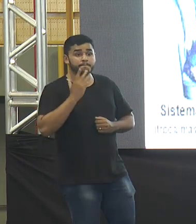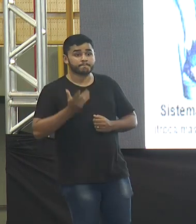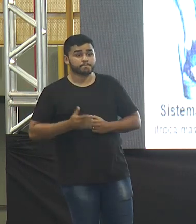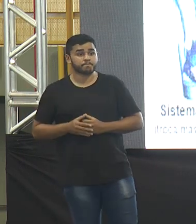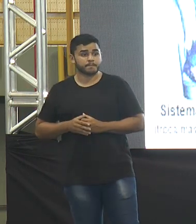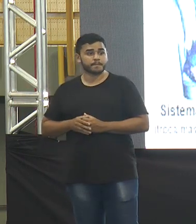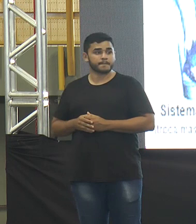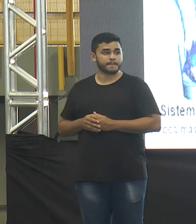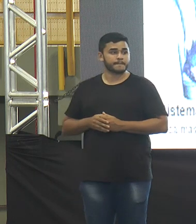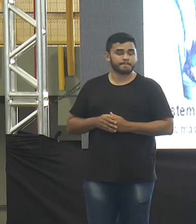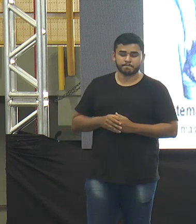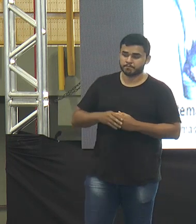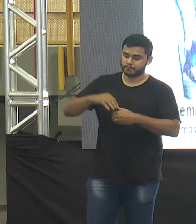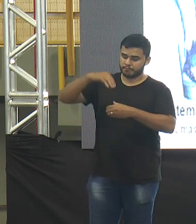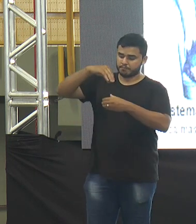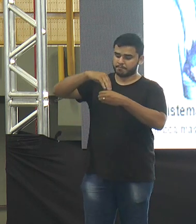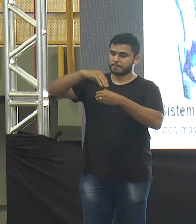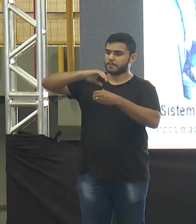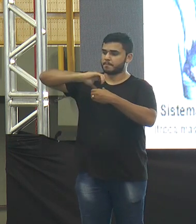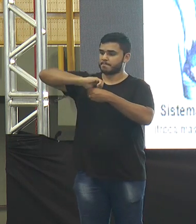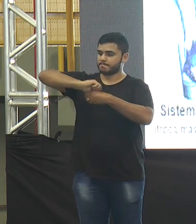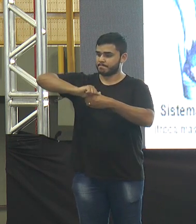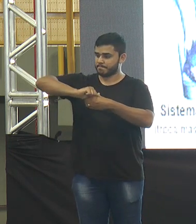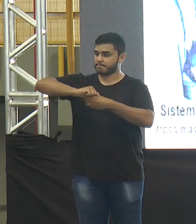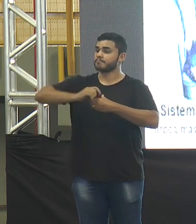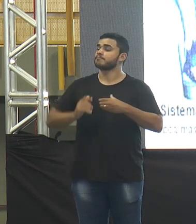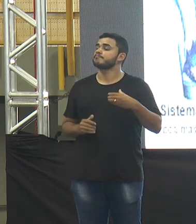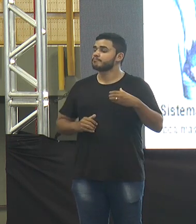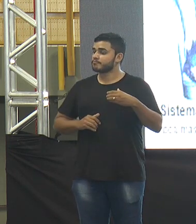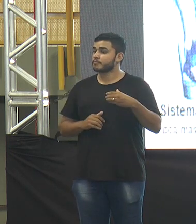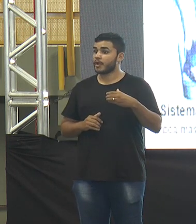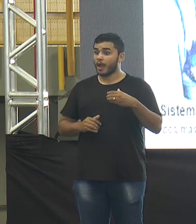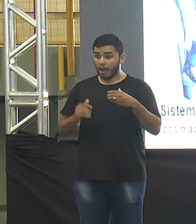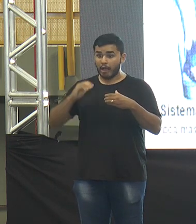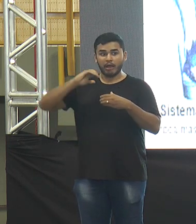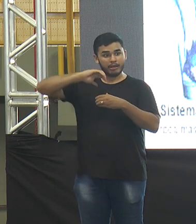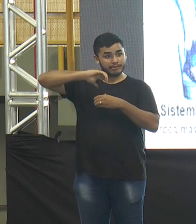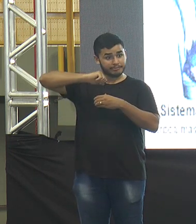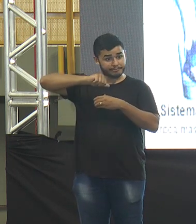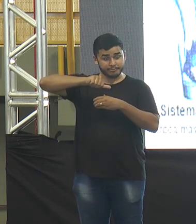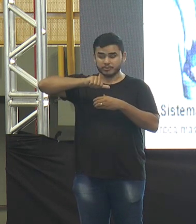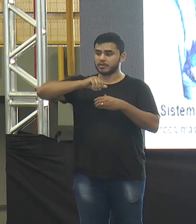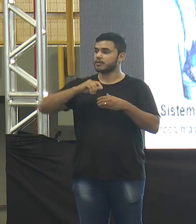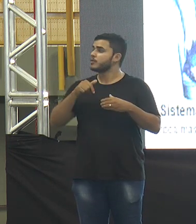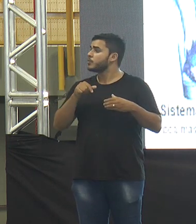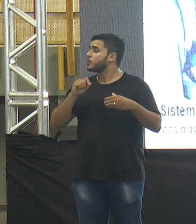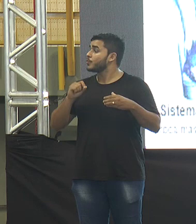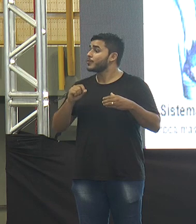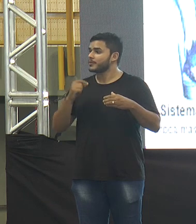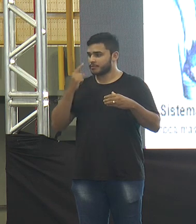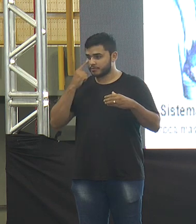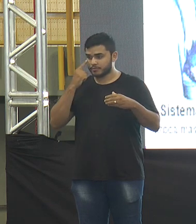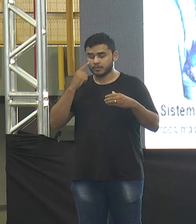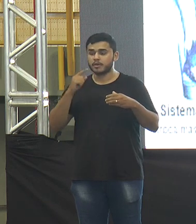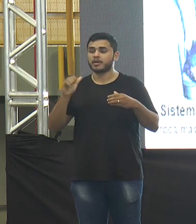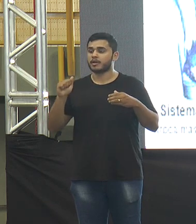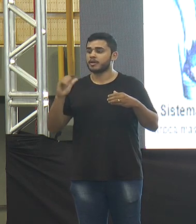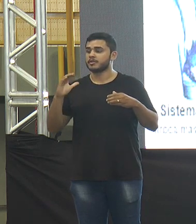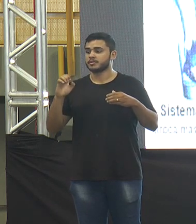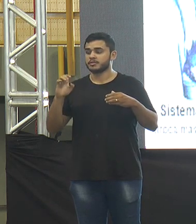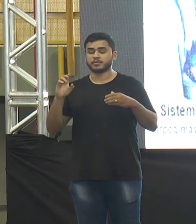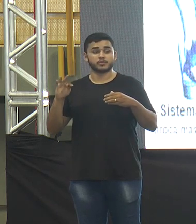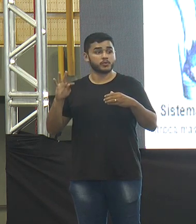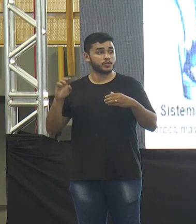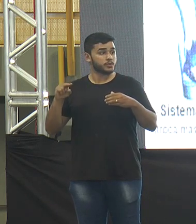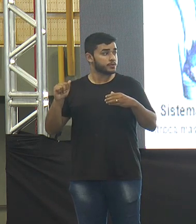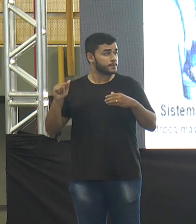Simples. Coloca a tampa na acetona. Porque a partir do momento que você coloca a tampa, olha o que é que vai acontecer. A acetona evapora.